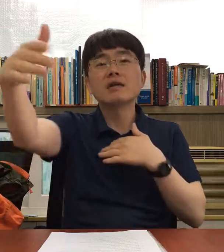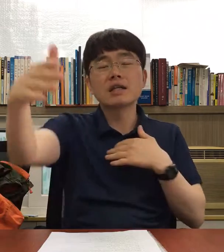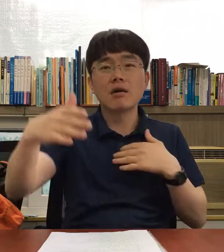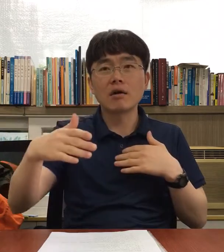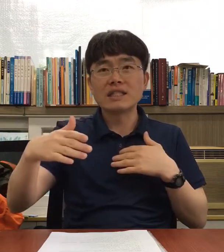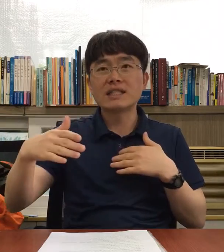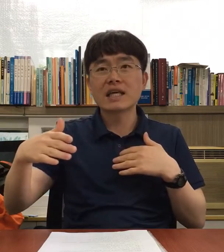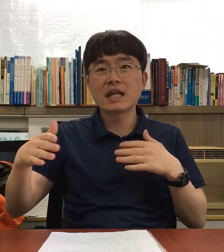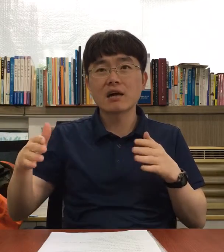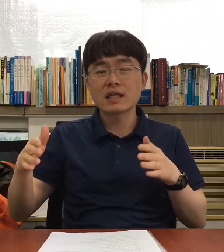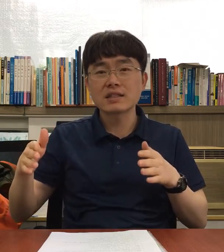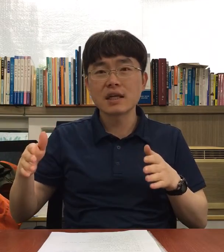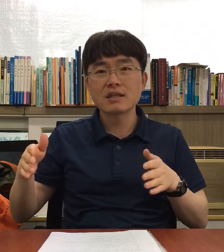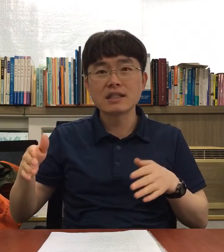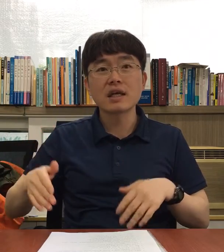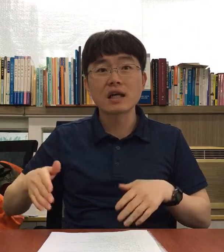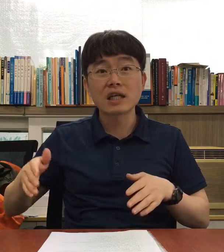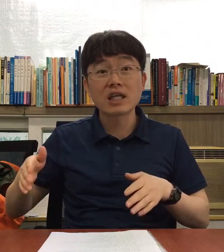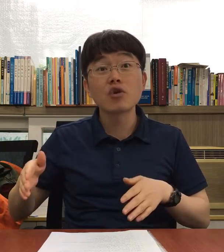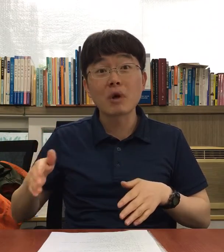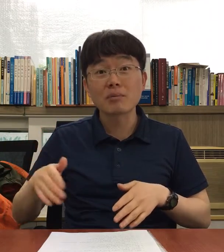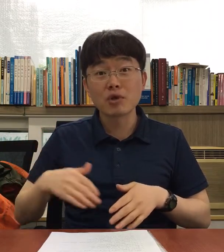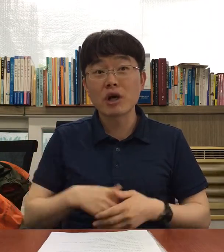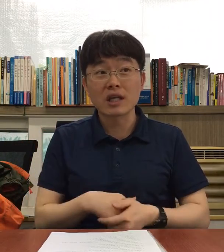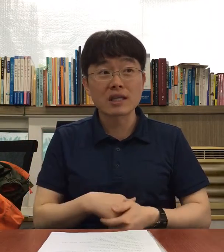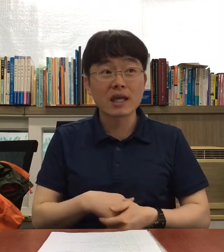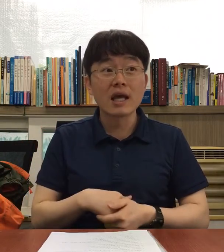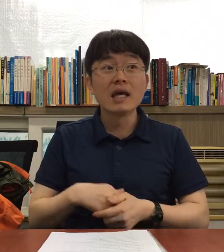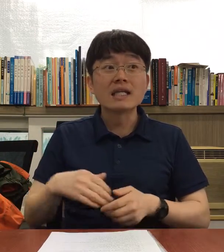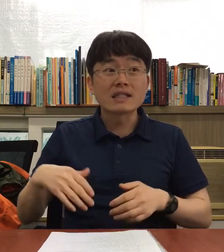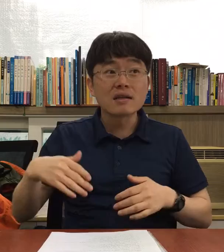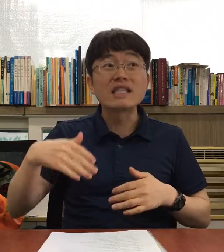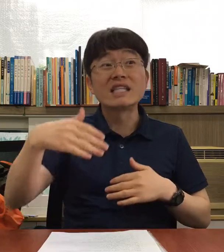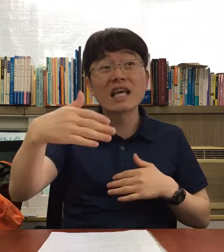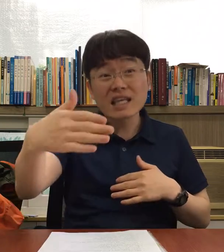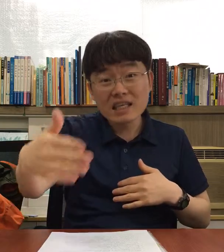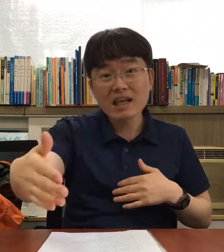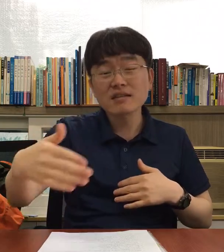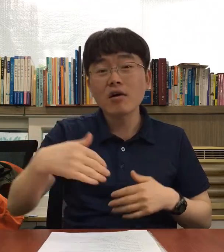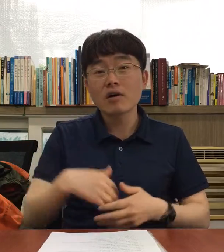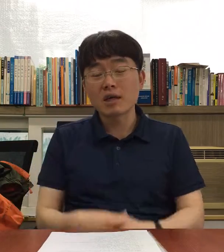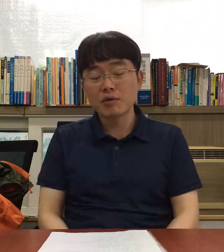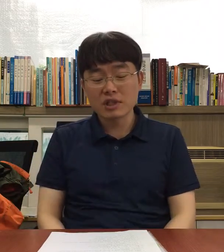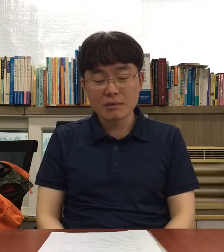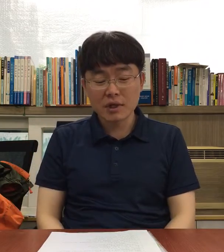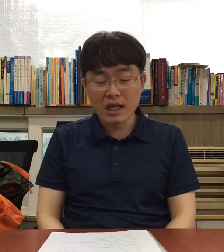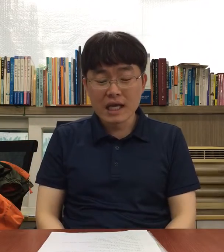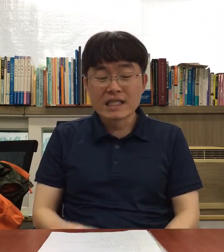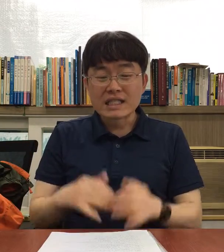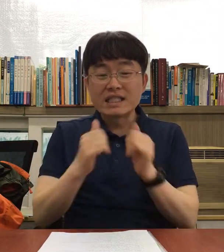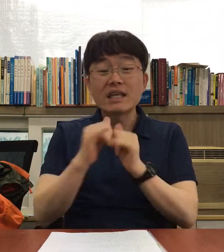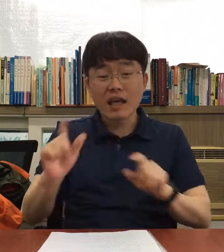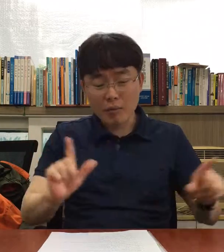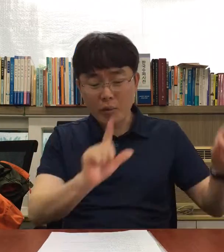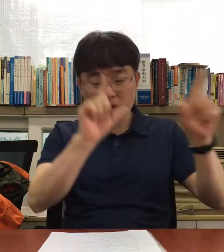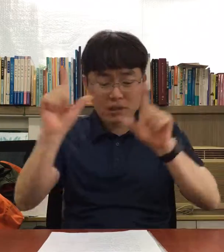전반적인 인생이라는 것 자체를 인생을 하는 길로 많이 비유하긴 한데 그런 인생길에서 이렇게 비유하자면 인생에 보면은